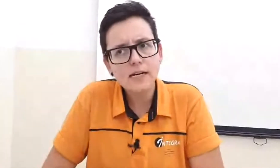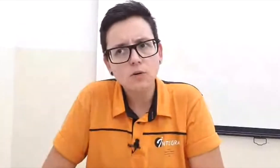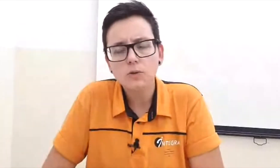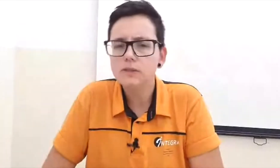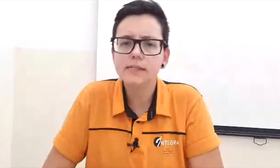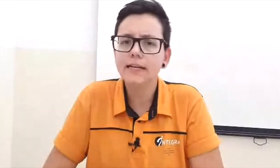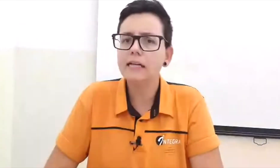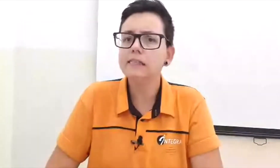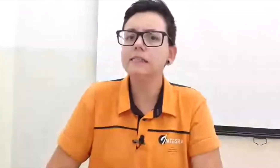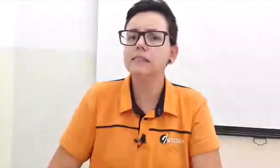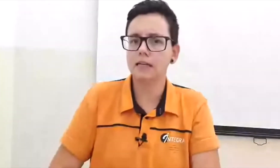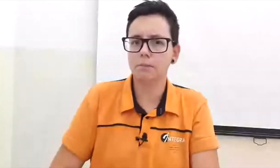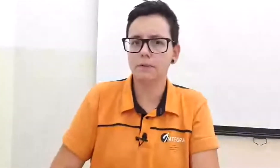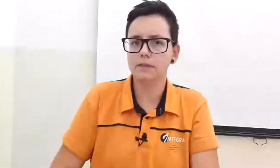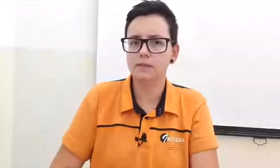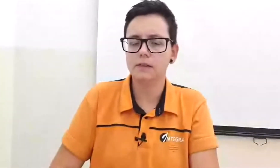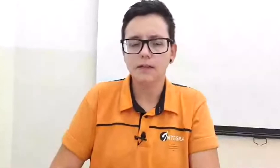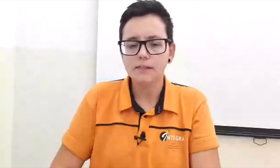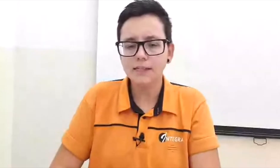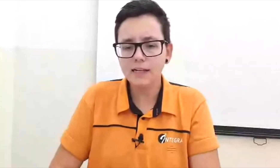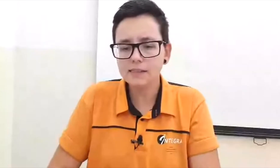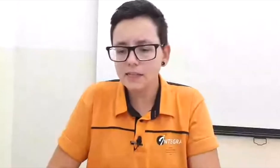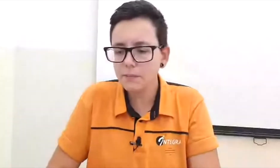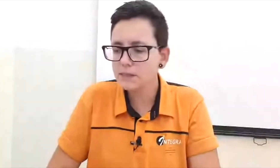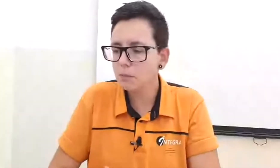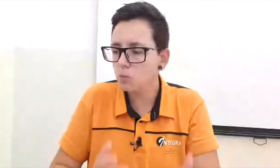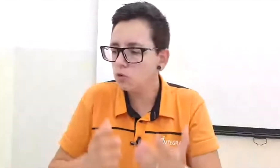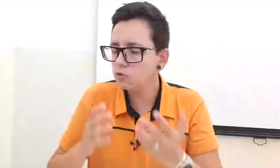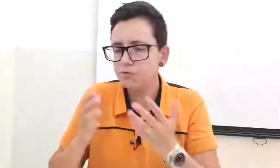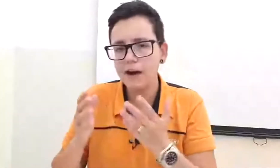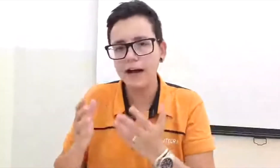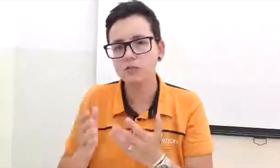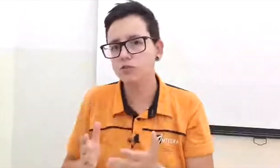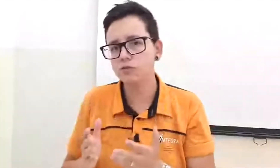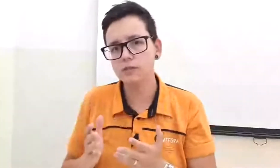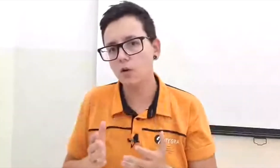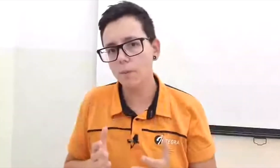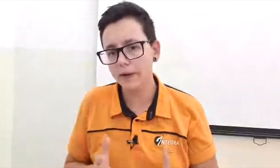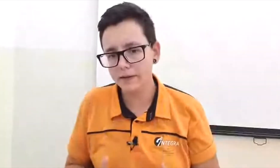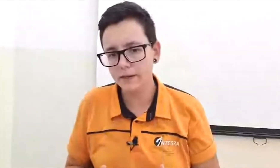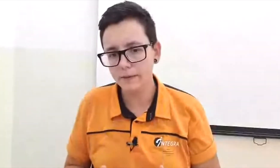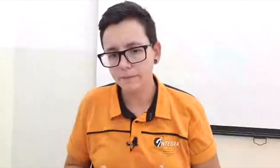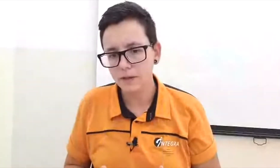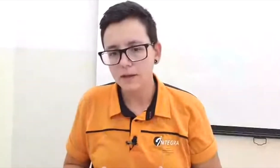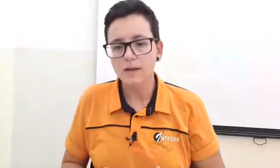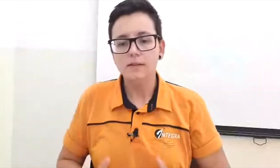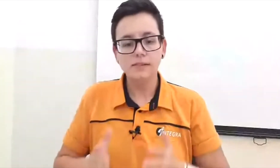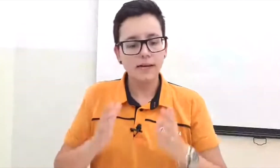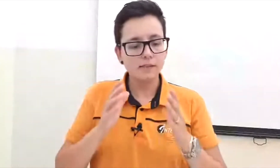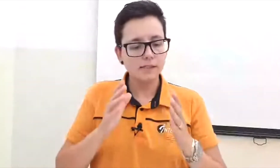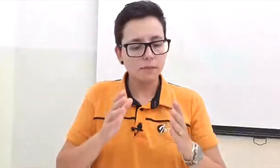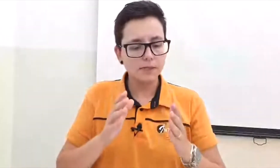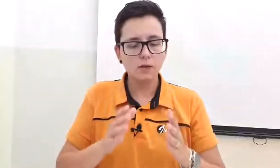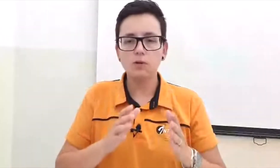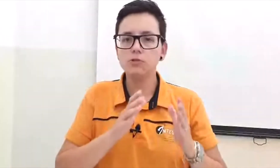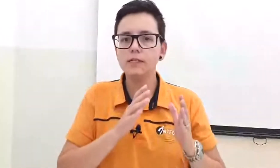seriam sinais simples? Sinais simples é muito fácil de você compreender. Sinais simples é quando o sinal